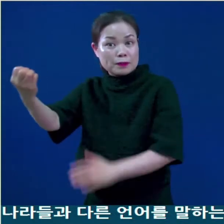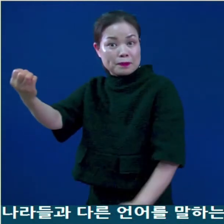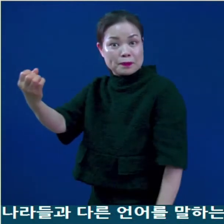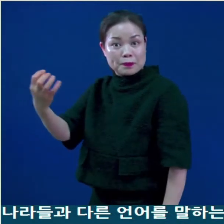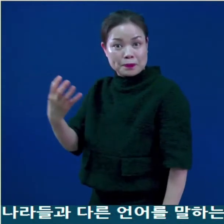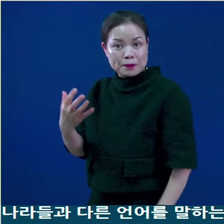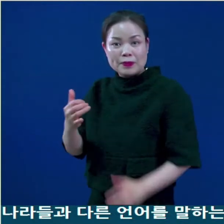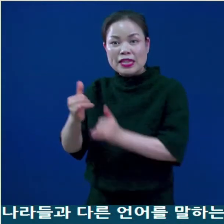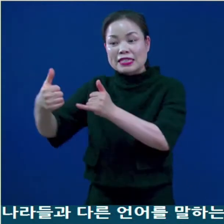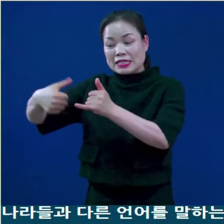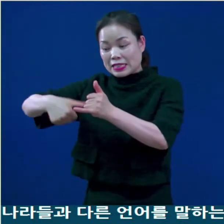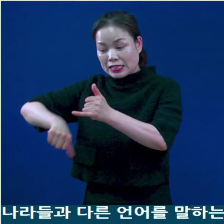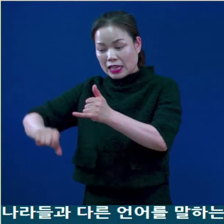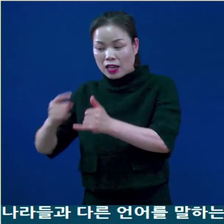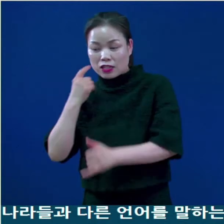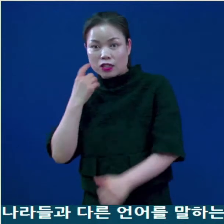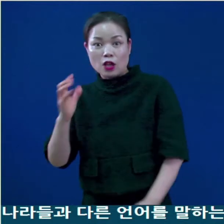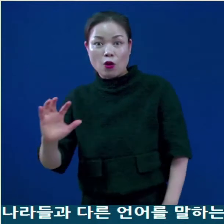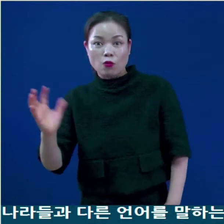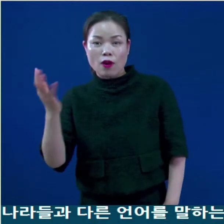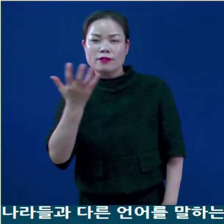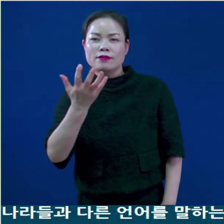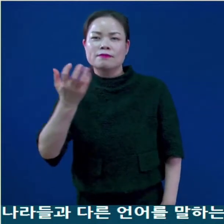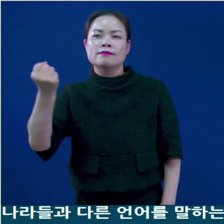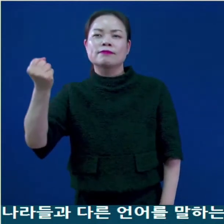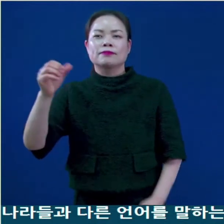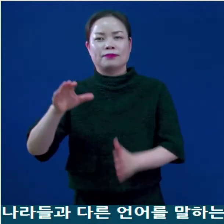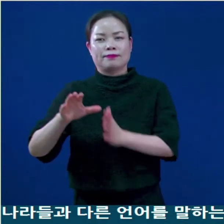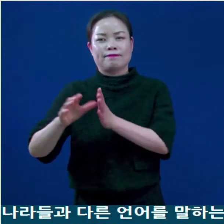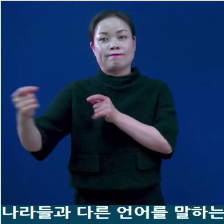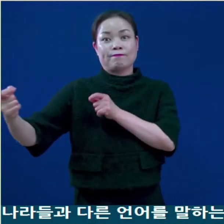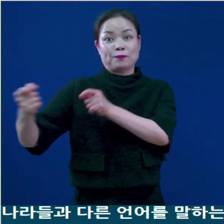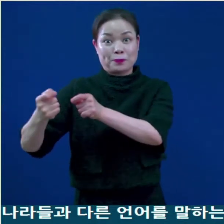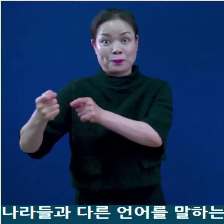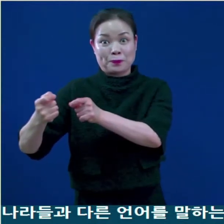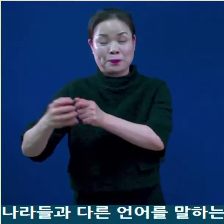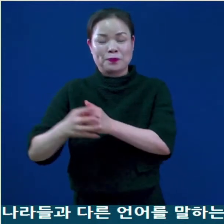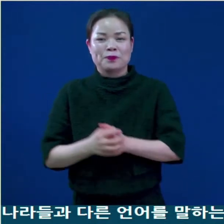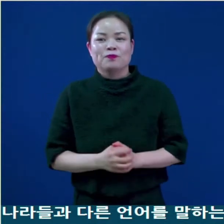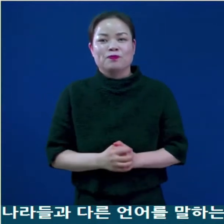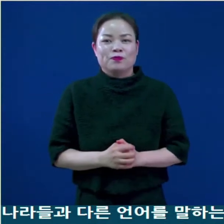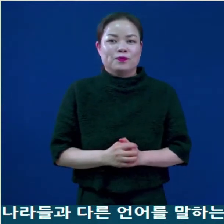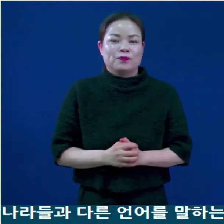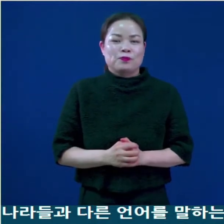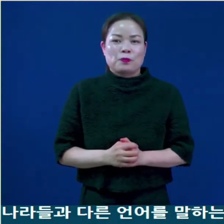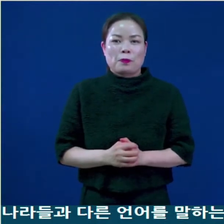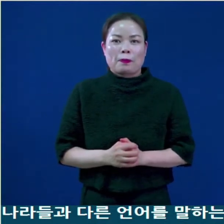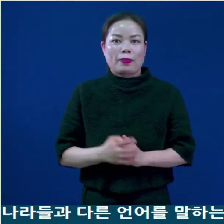이르시되 인자가 영광을 얻을 때가 왔도다.